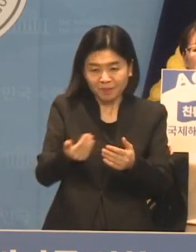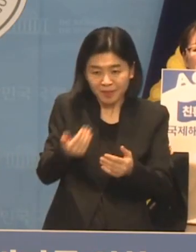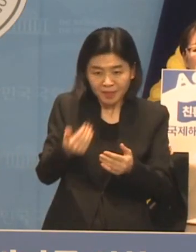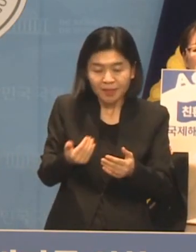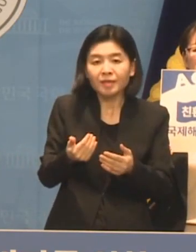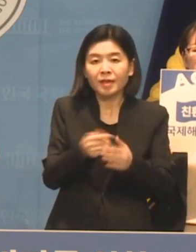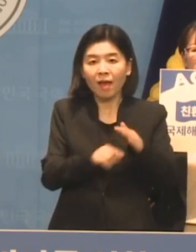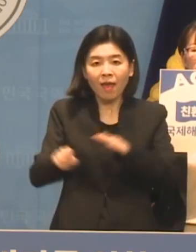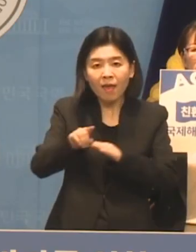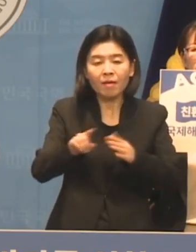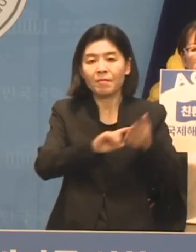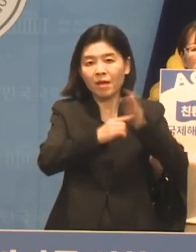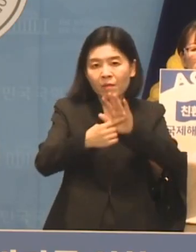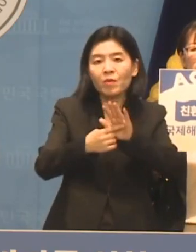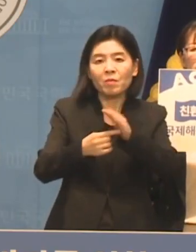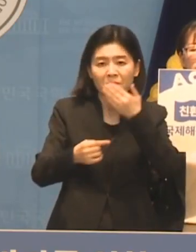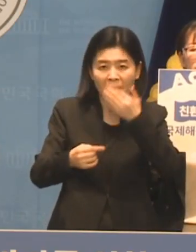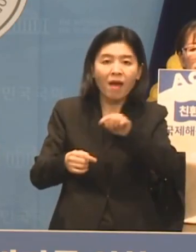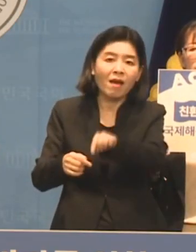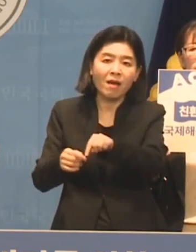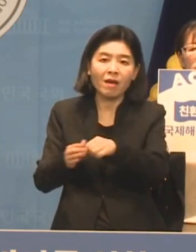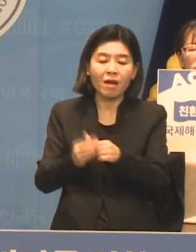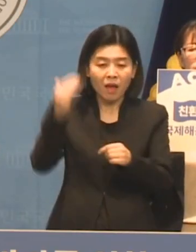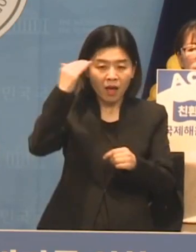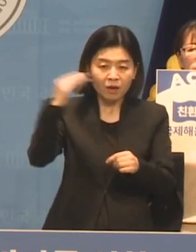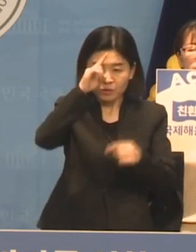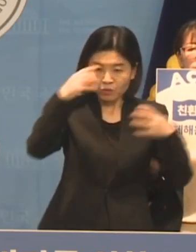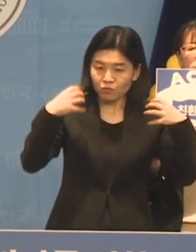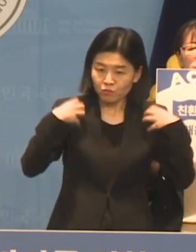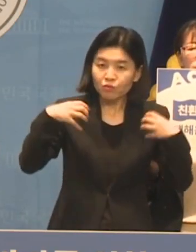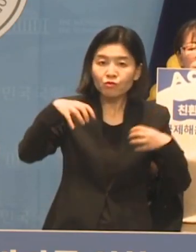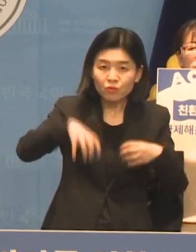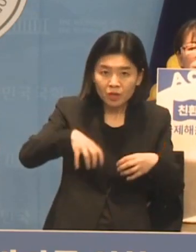책무가 있습니다. 오늘 이 자리에 함께한